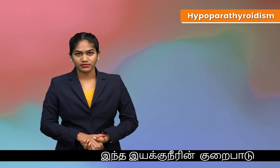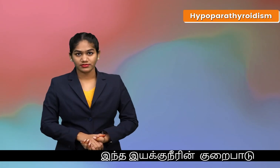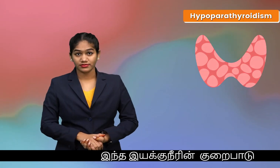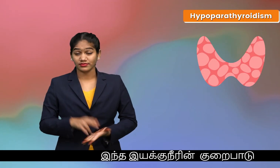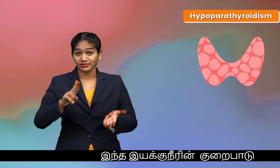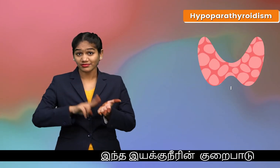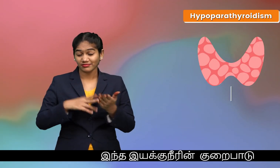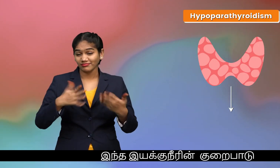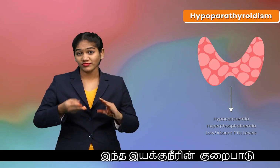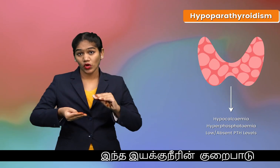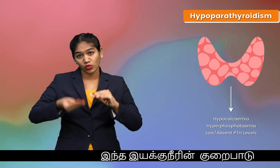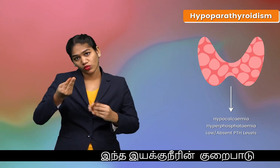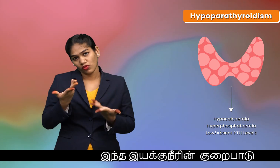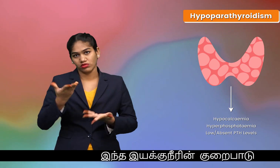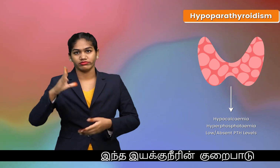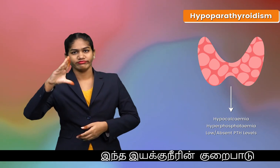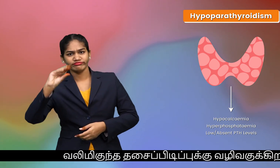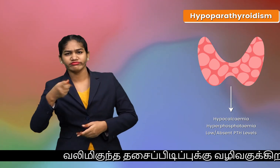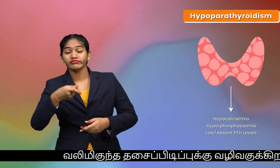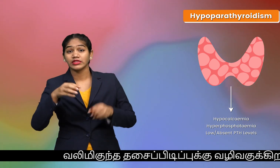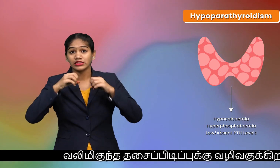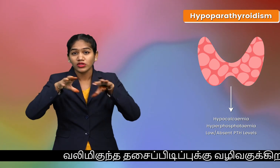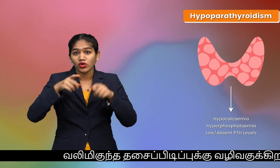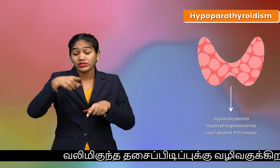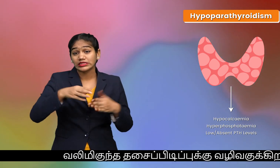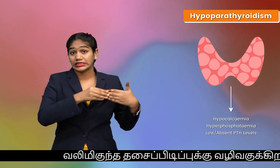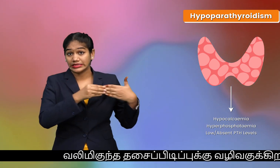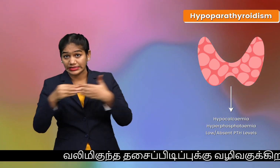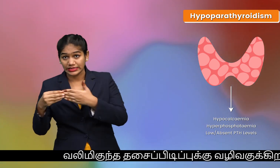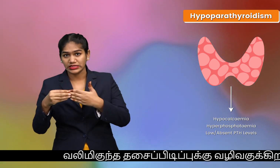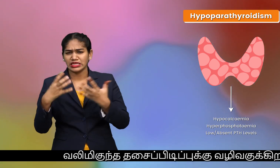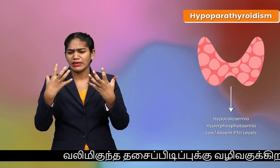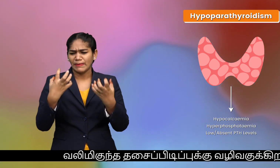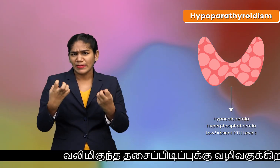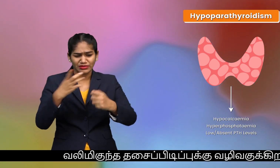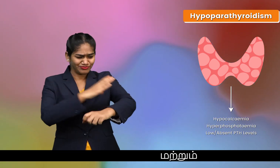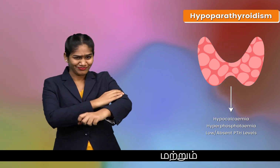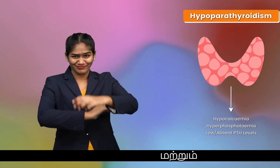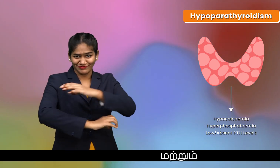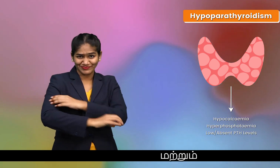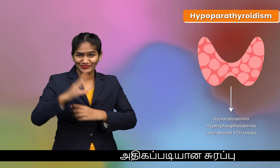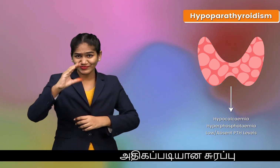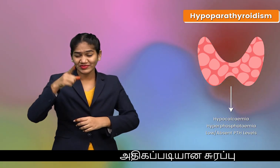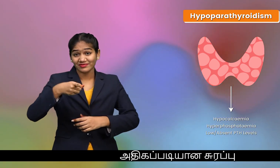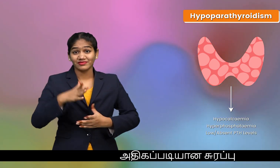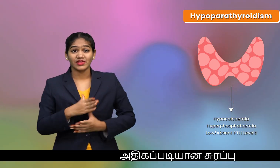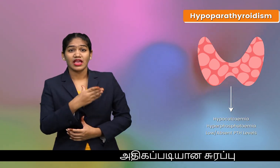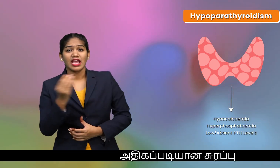இந்த இயக்குநீரின் குறைபாடு வலிமிகுந்த தசைப்பிடிப்புக்கு வழிவகுக்கிறது மற்றும் அதிகப்படியான